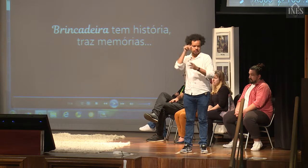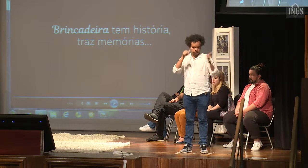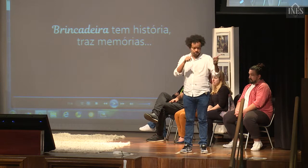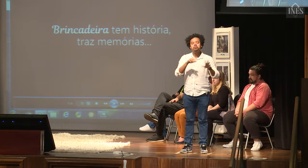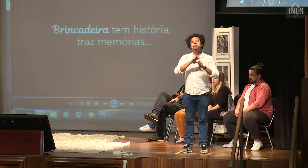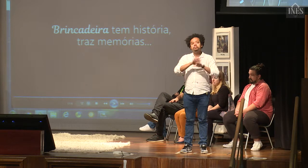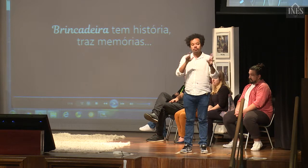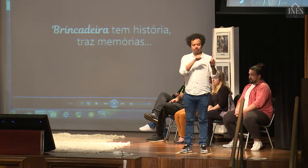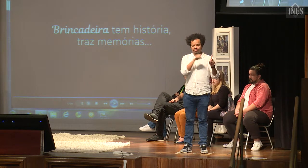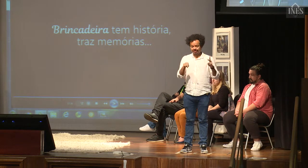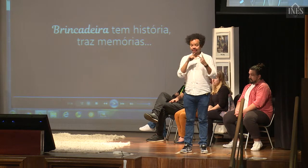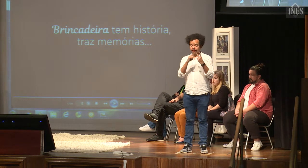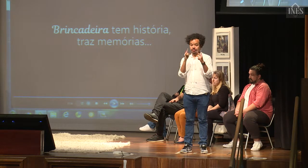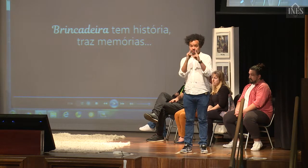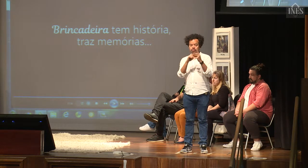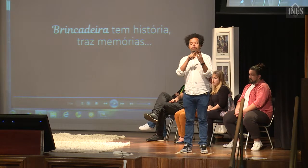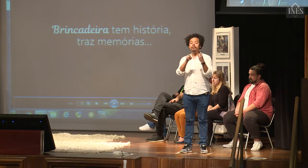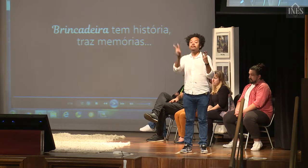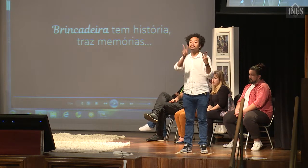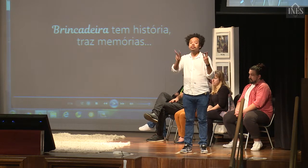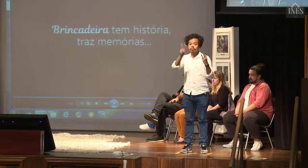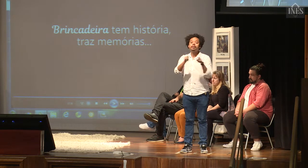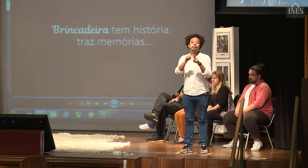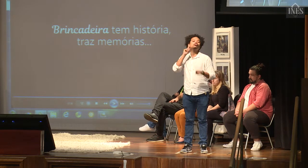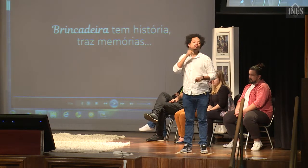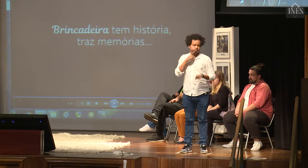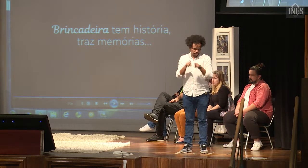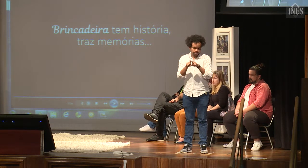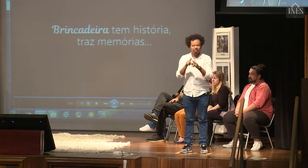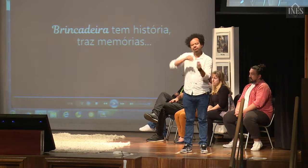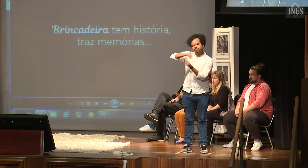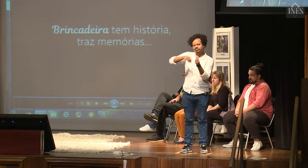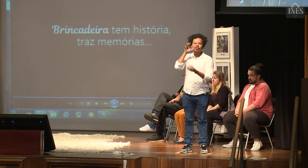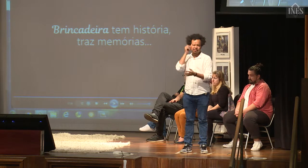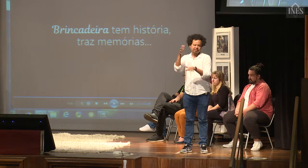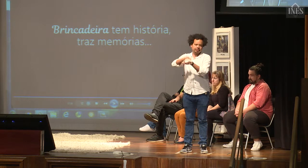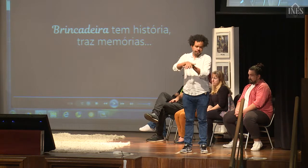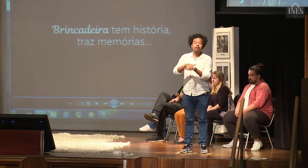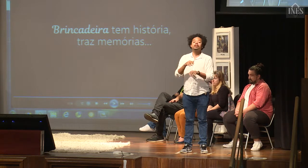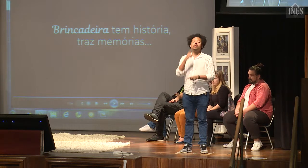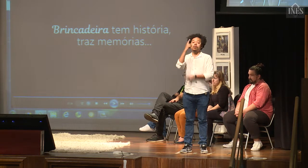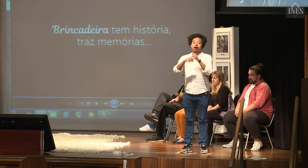E aí, de tempos, durei lá por 4 anos, fiquei na escola, estudei, né, eu fiz o